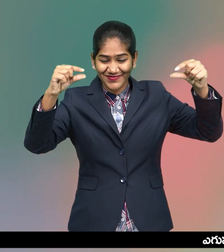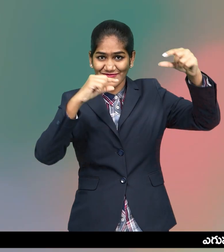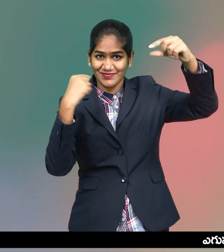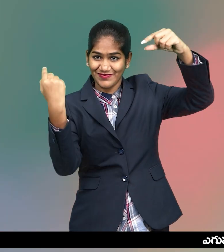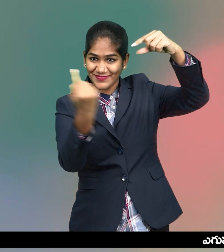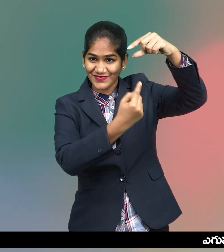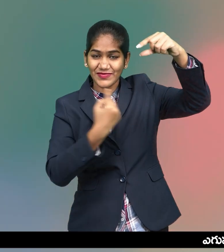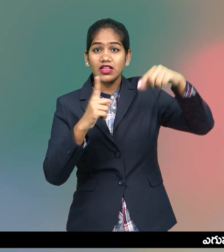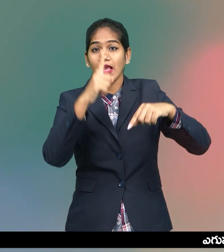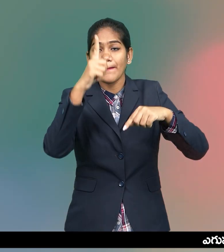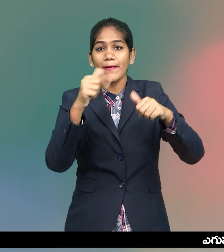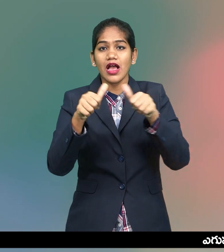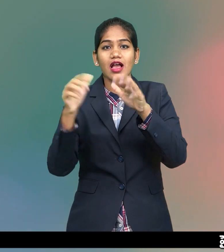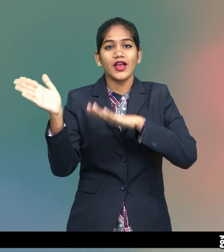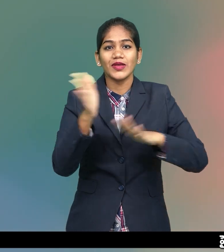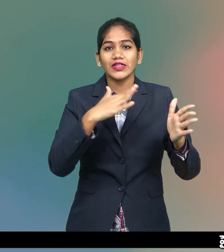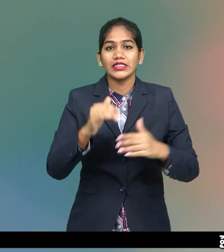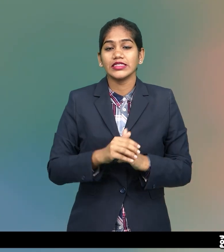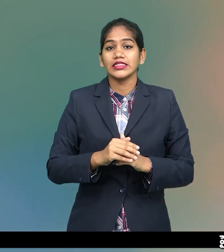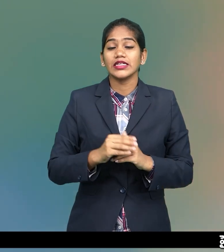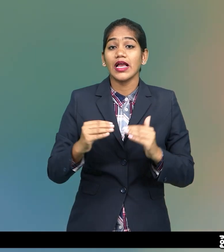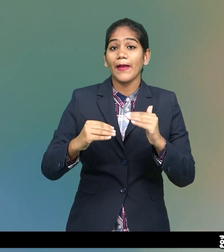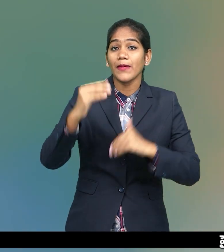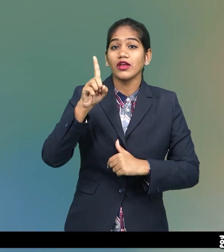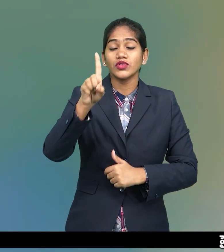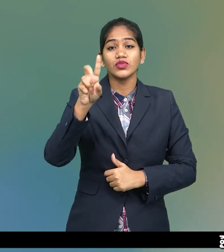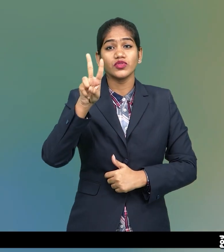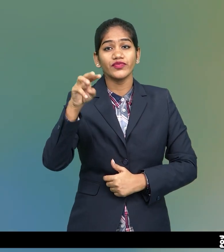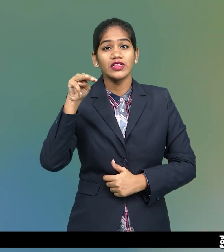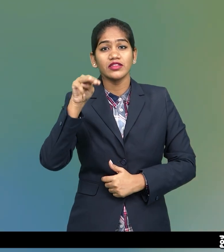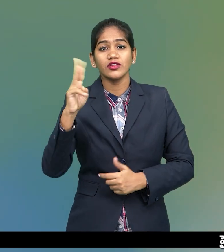వాతావరణంలో పైన 12,000 మీటర్లు